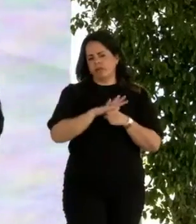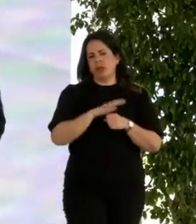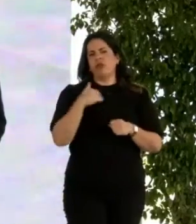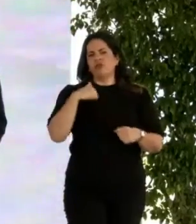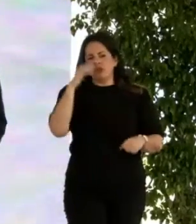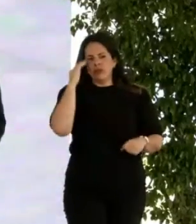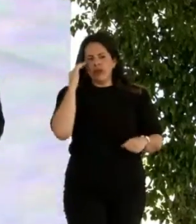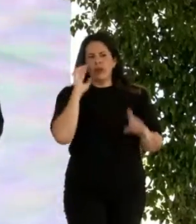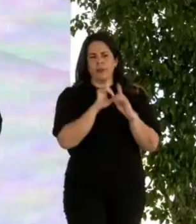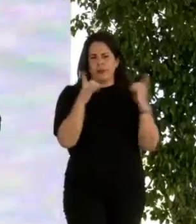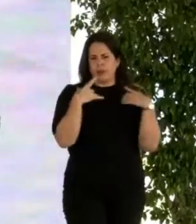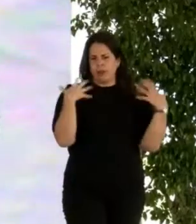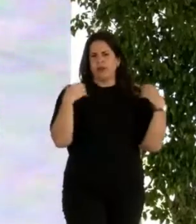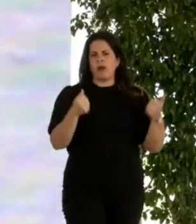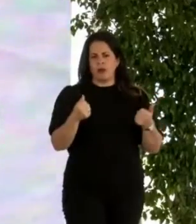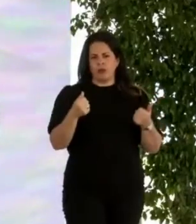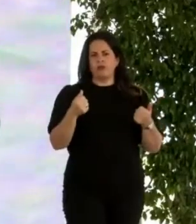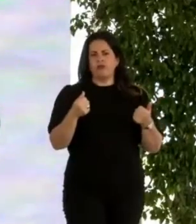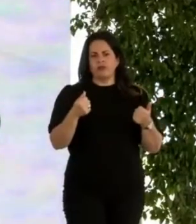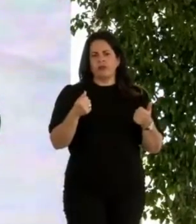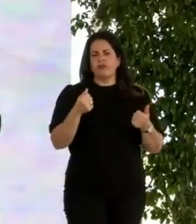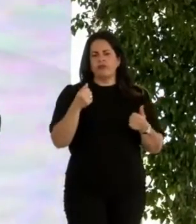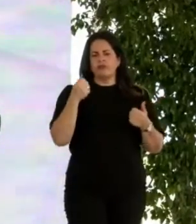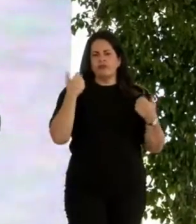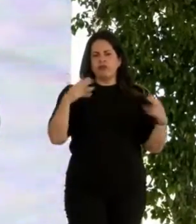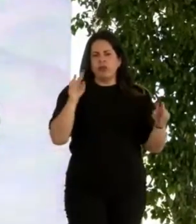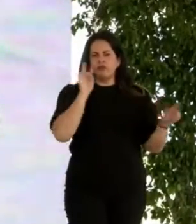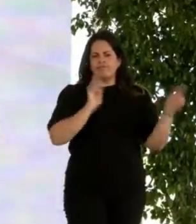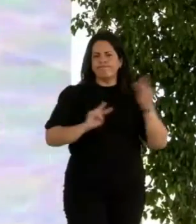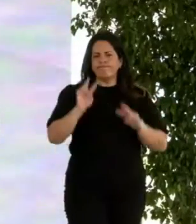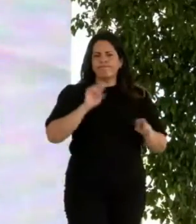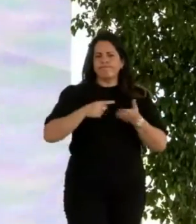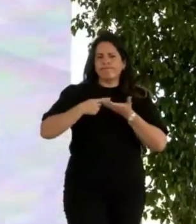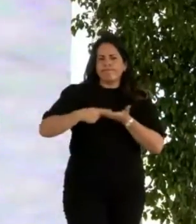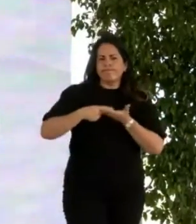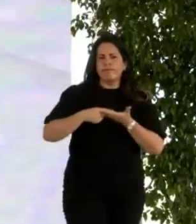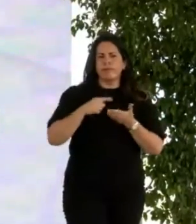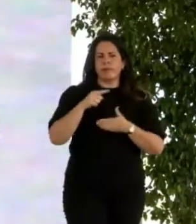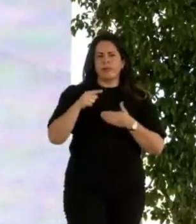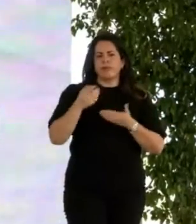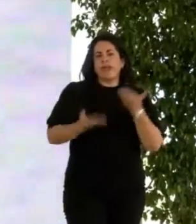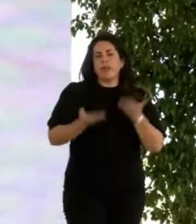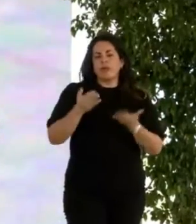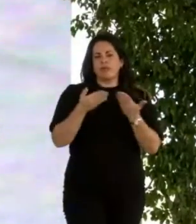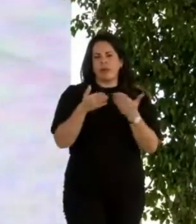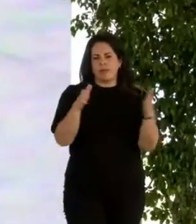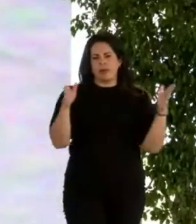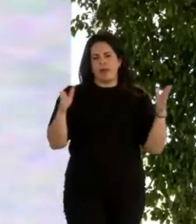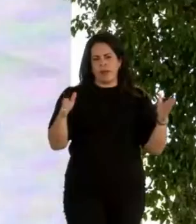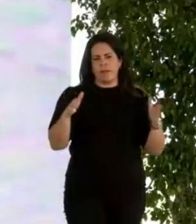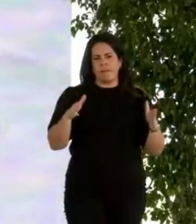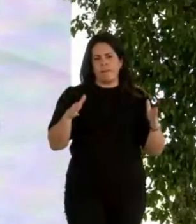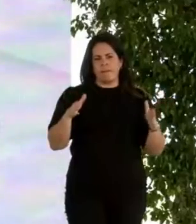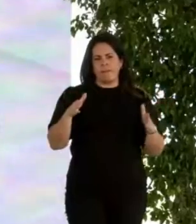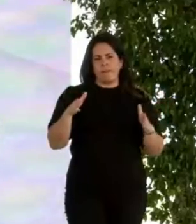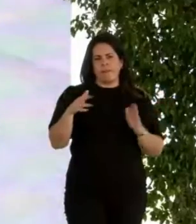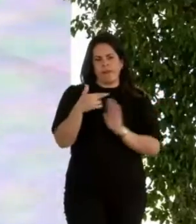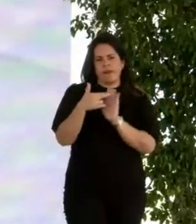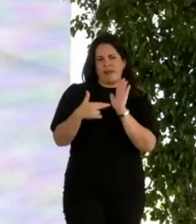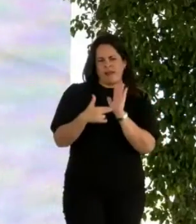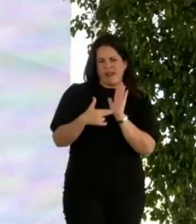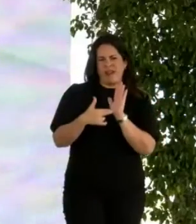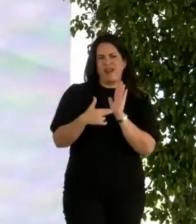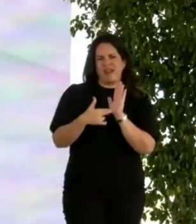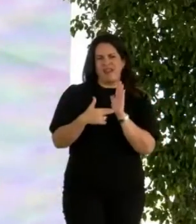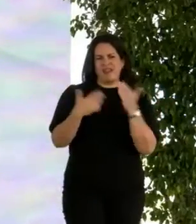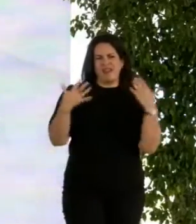el Departamento de Salud está considerando la posibilidad de ampliar las medidas que tomamos